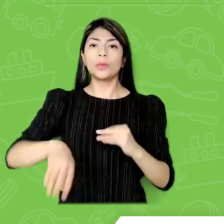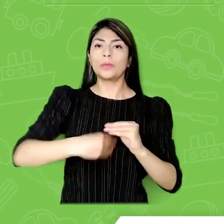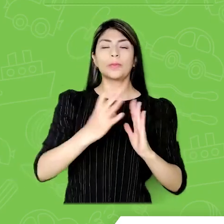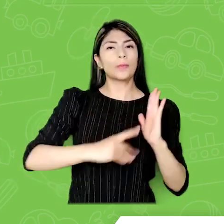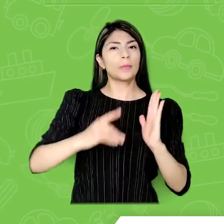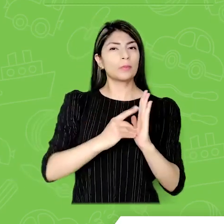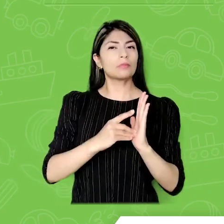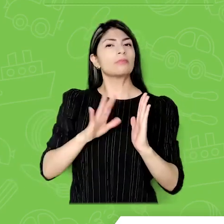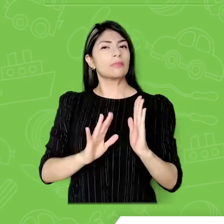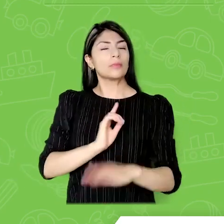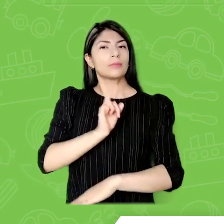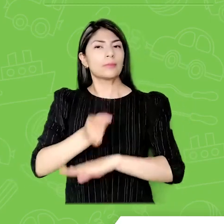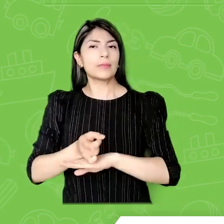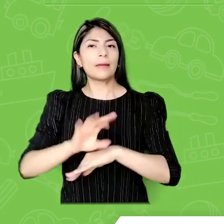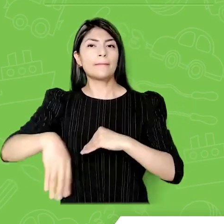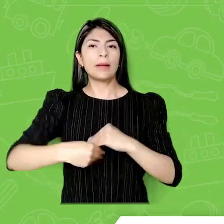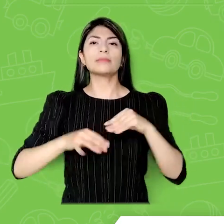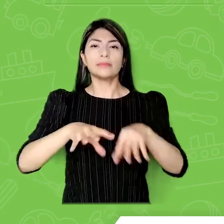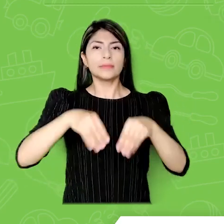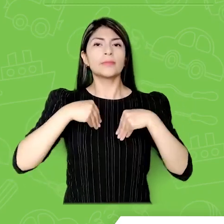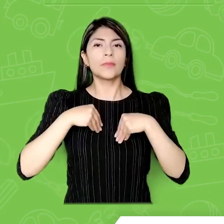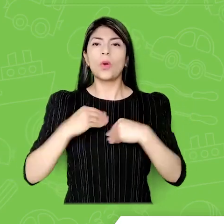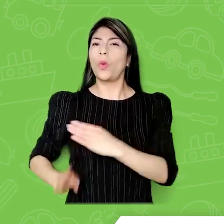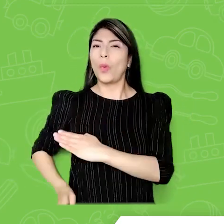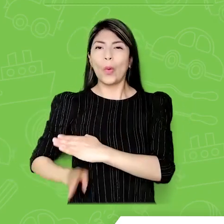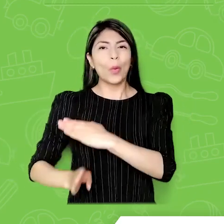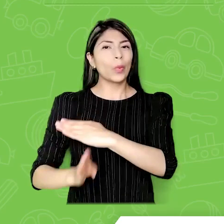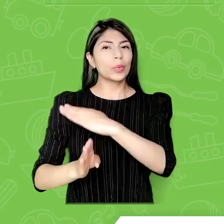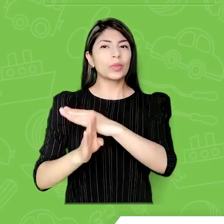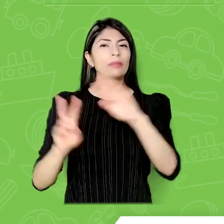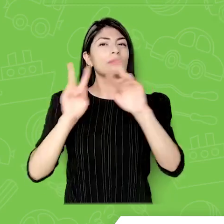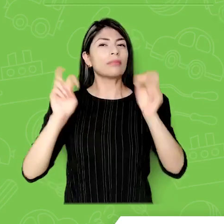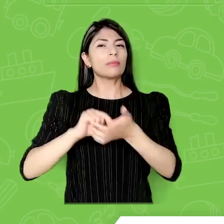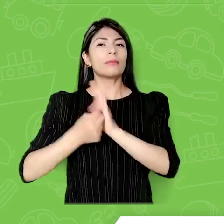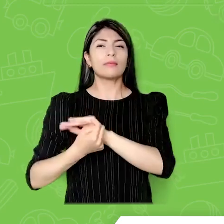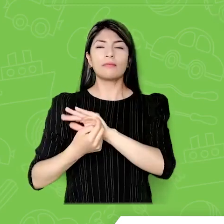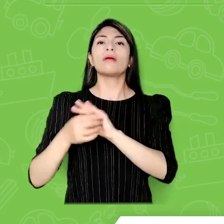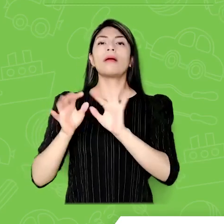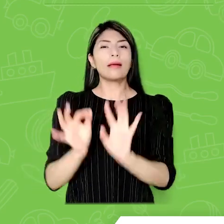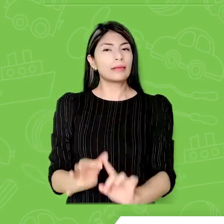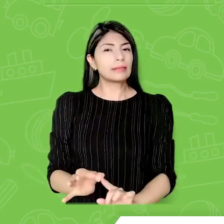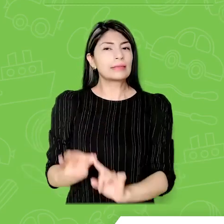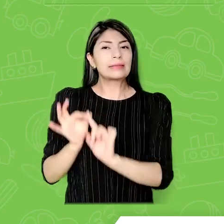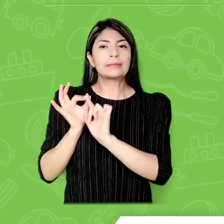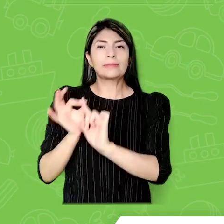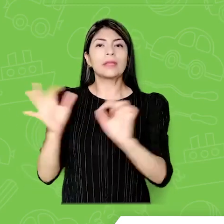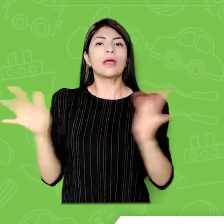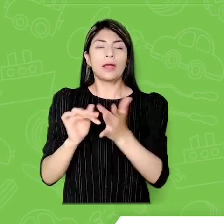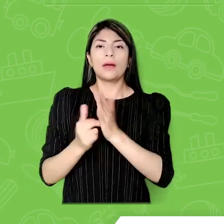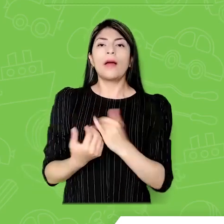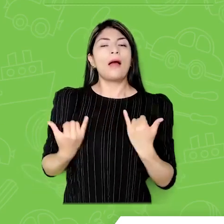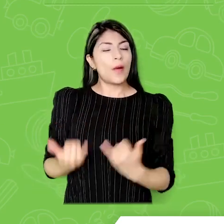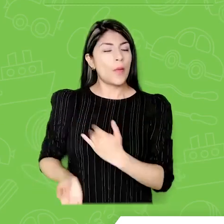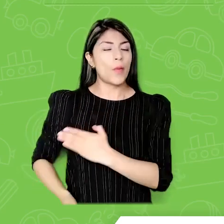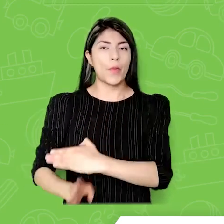judicatura, seguirán siendo reguladas por las disposiciones especiales que se encuentren vigentes.